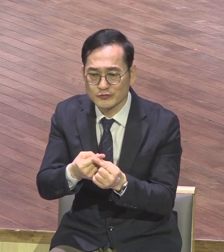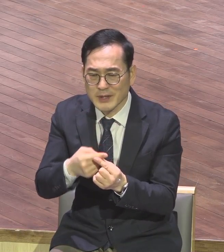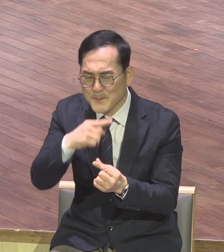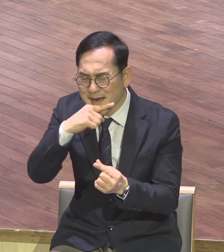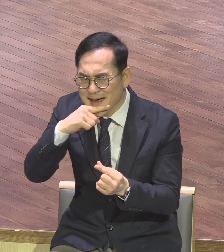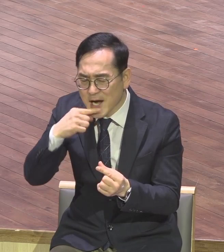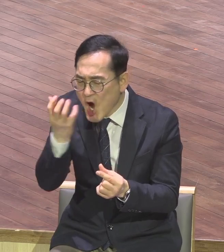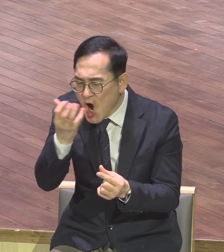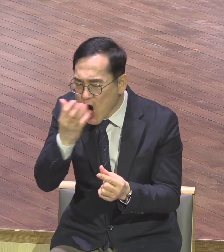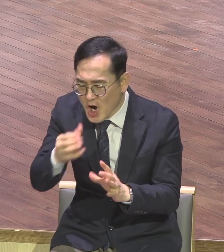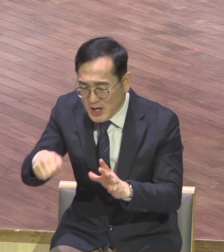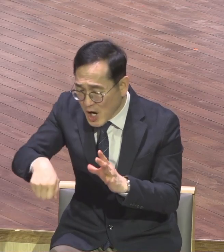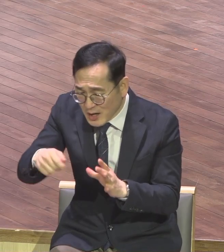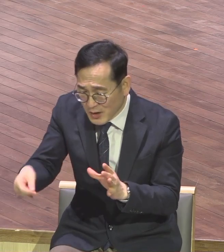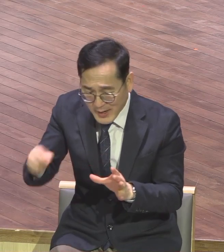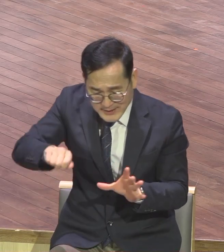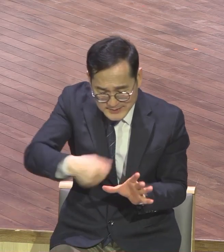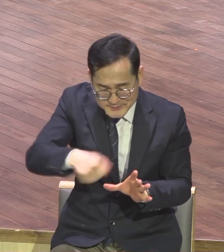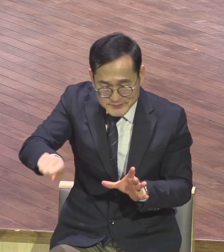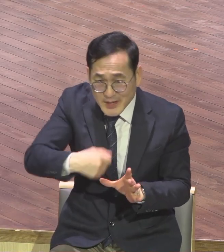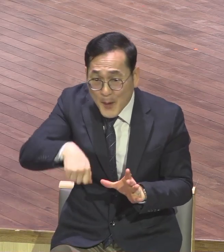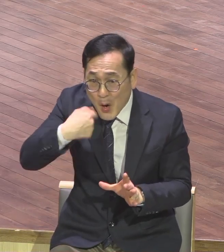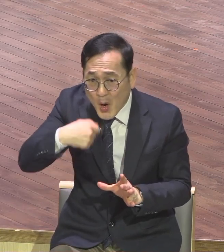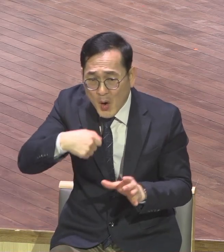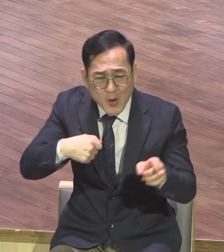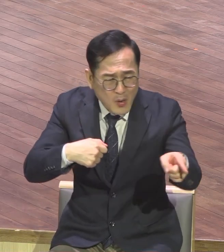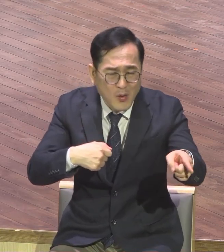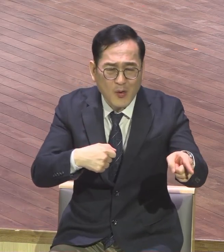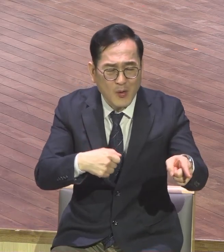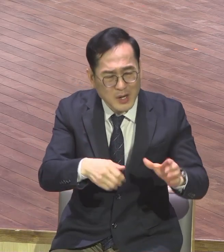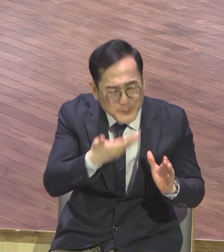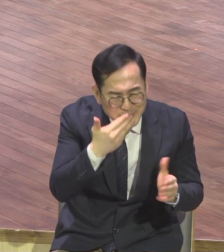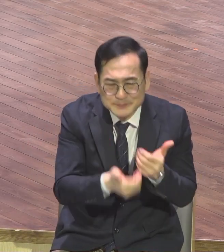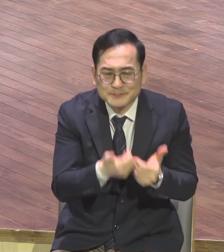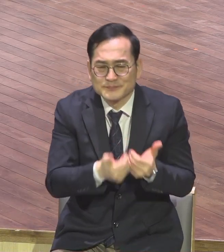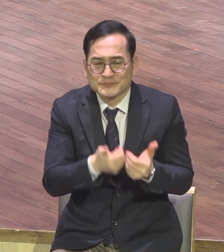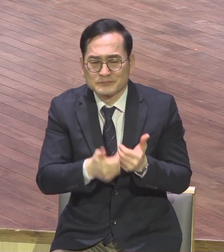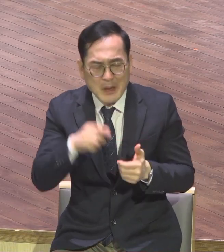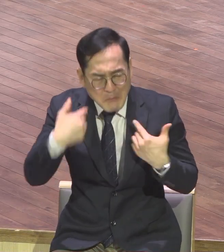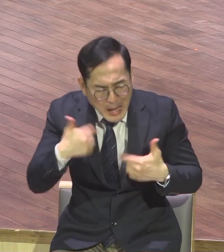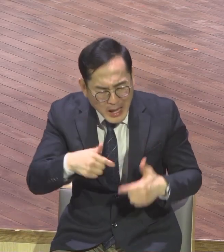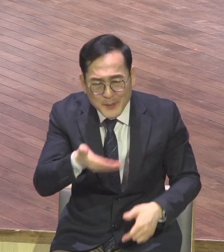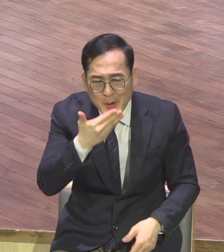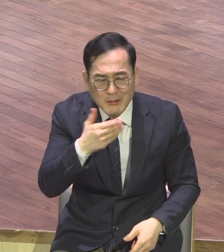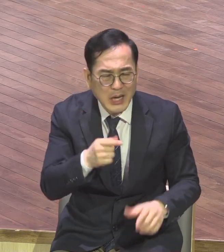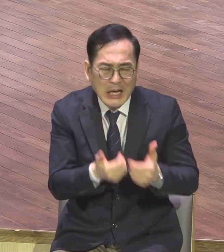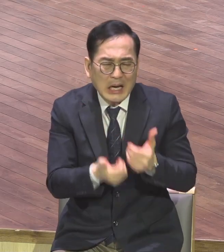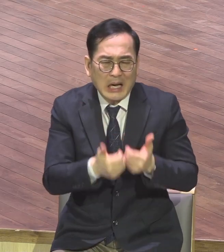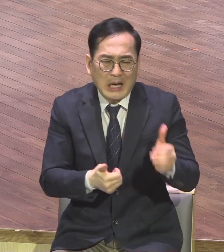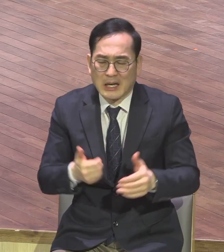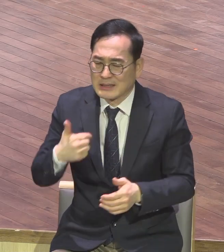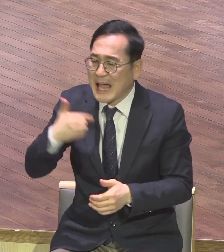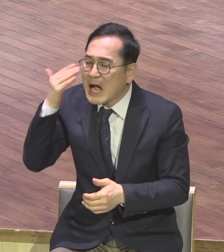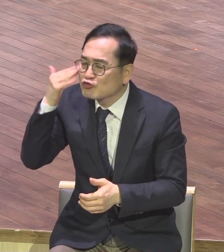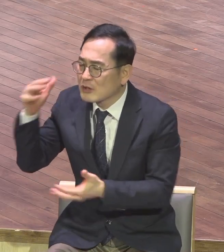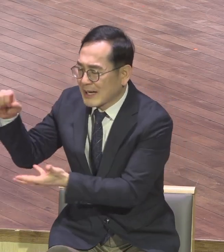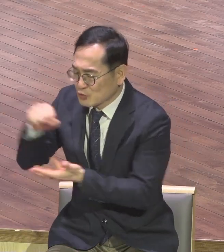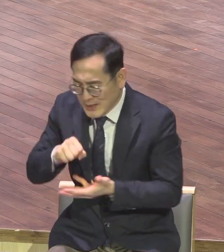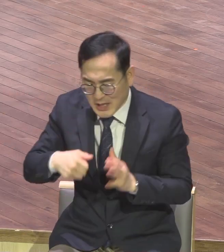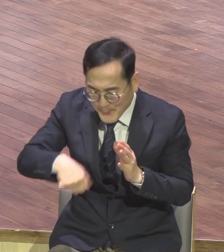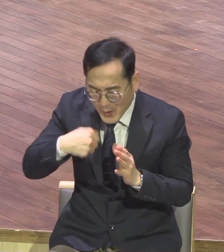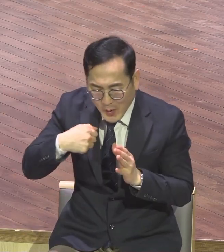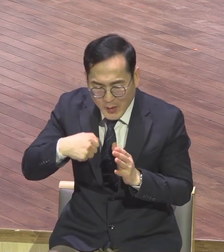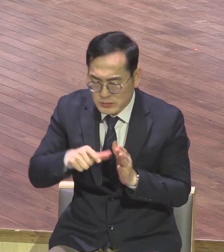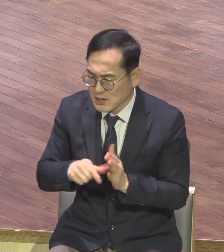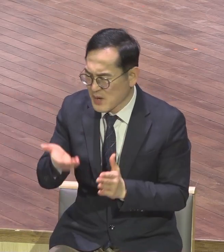아 이게 서양 음식은요. 이게 정말 이거 뭐 먹기가 힘들잖아. 그러니까 그것도 하루 이틀이지. 며칠 먹으면 냄새 나다.